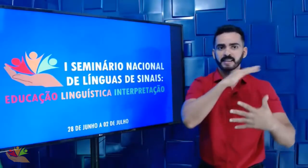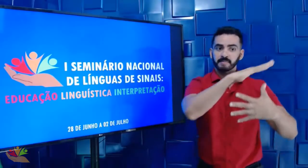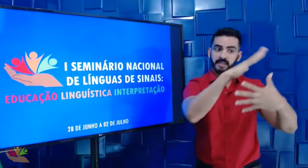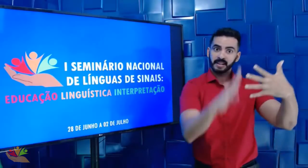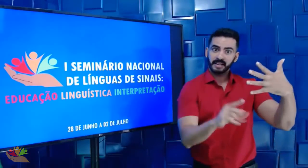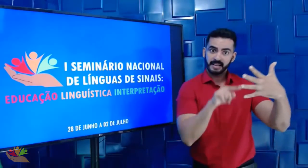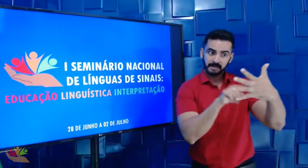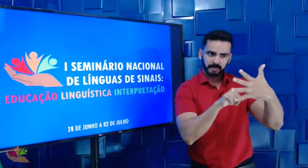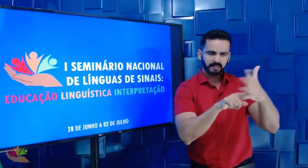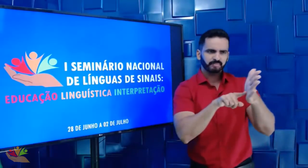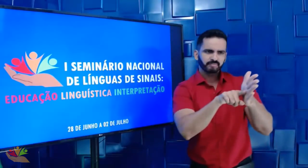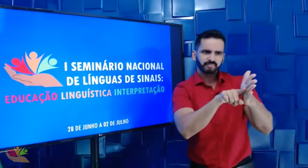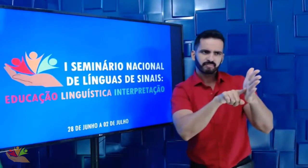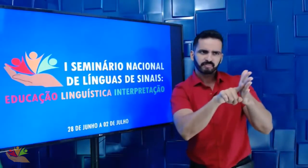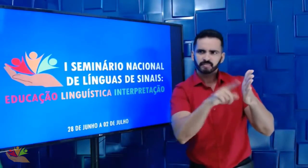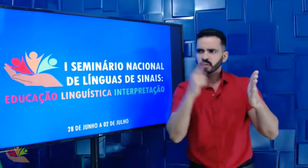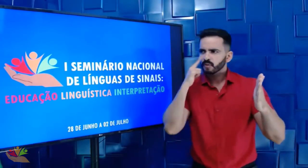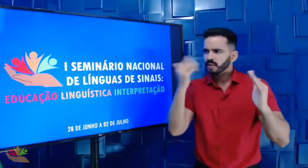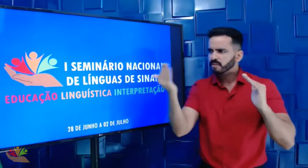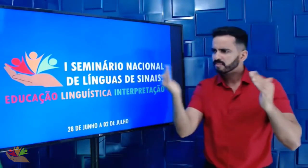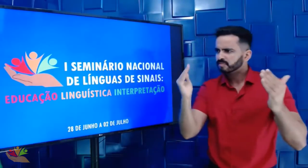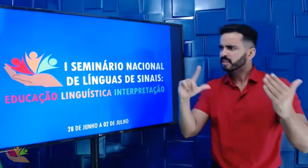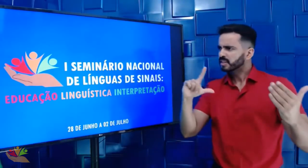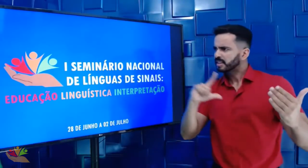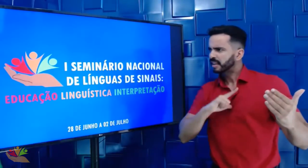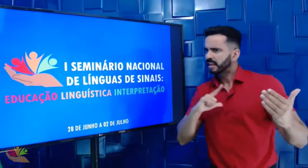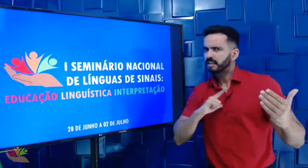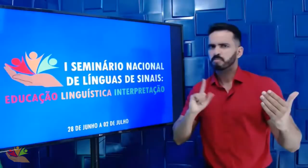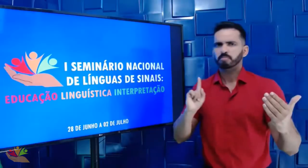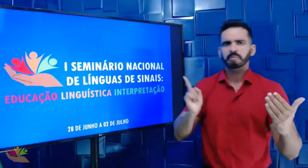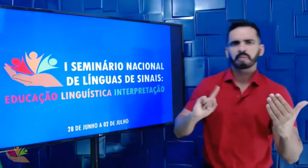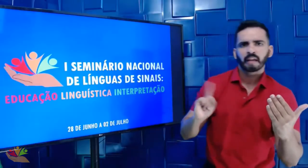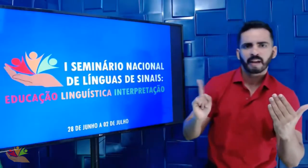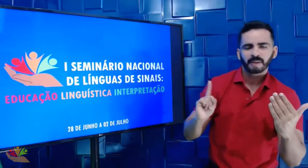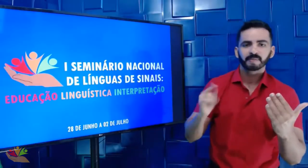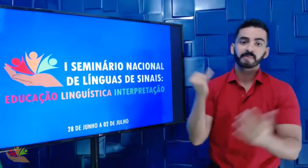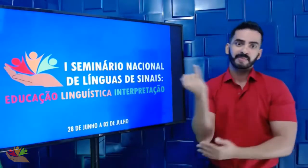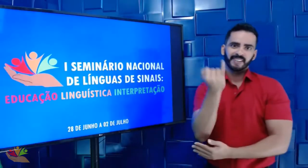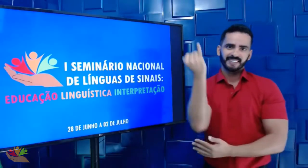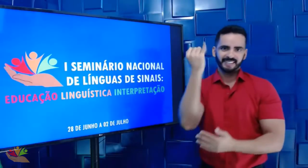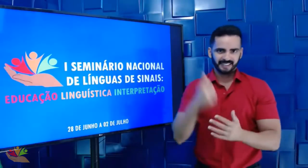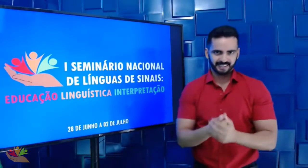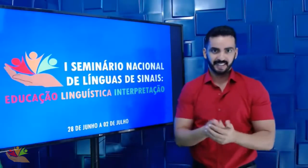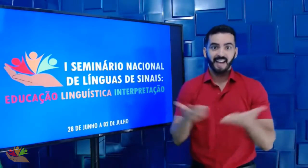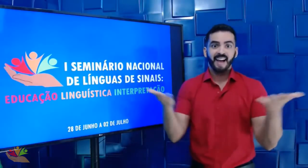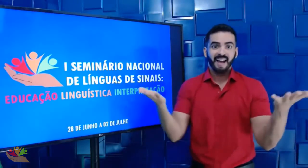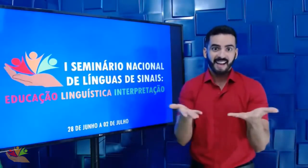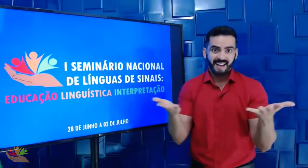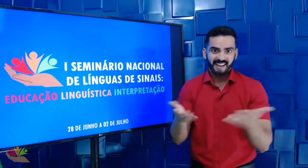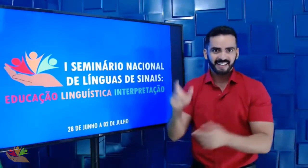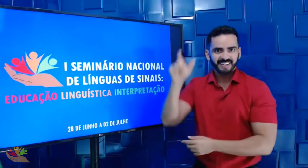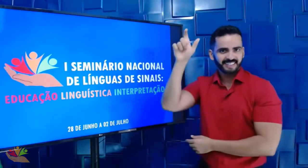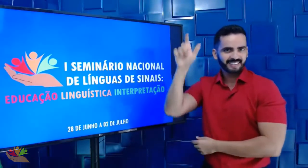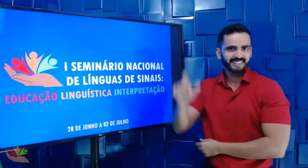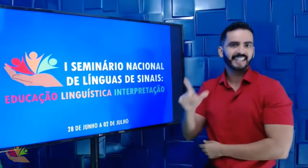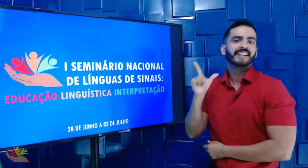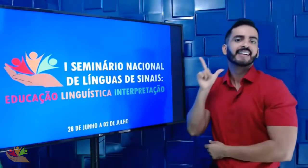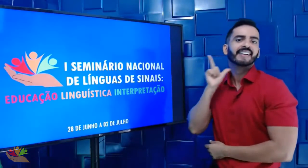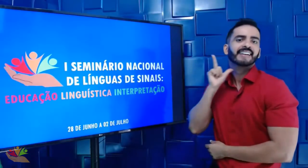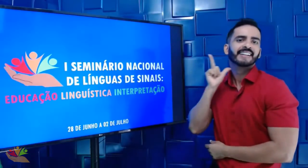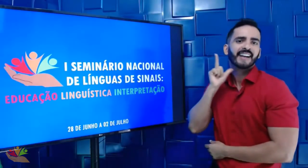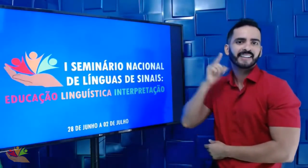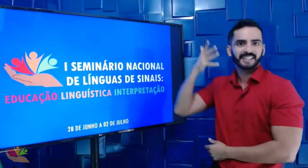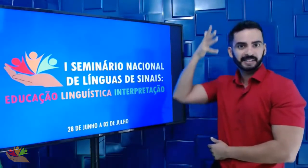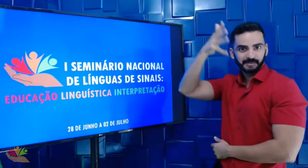elas têm em comum, por exemplo. Então, as pesquisas em língua de sinais olham o que tem de semelhanças